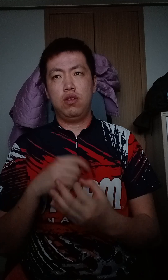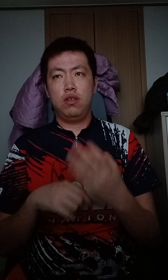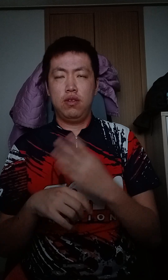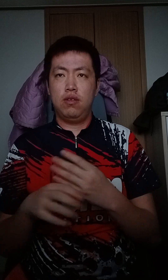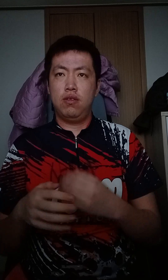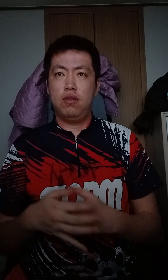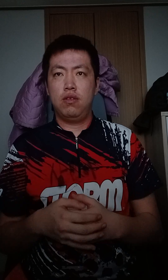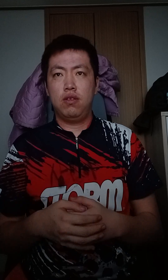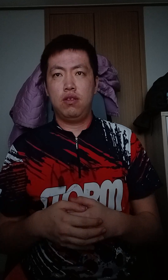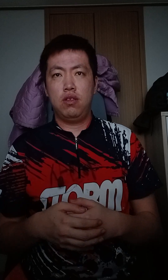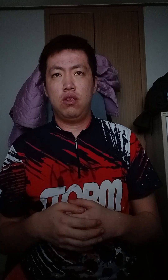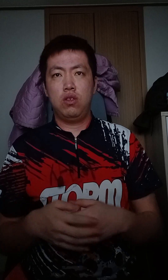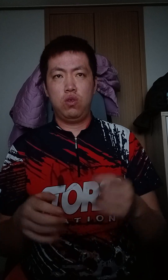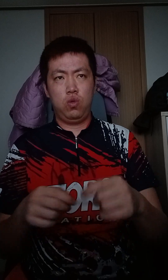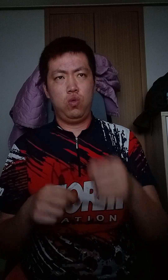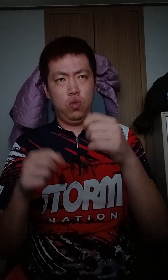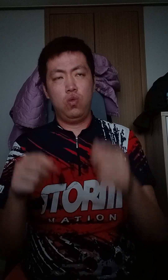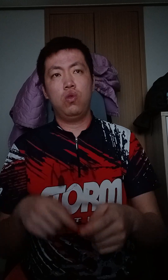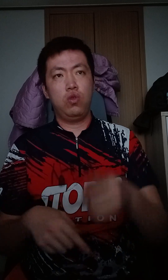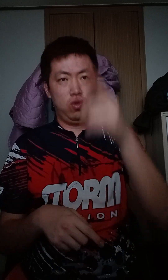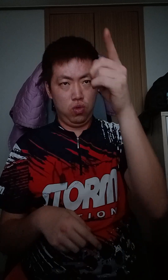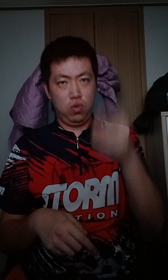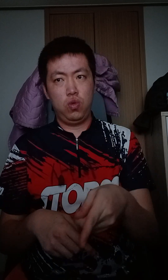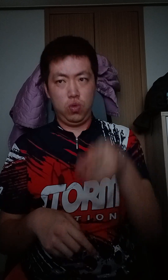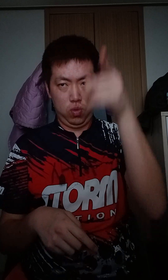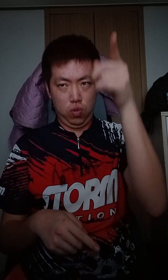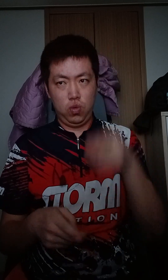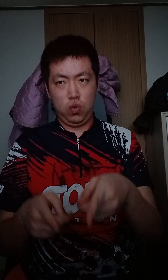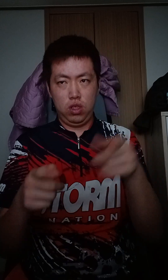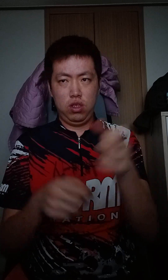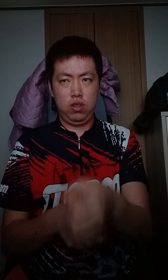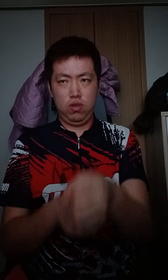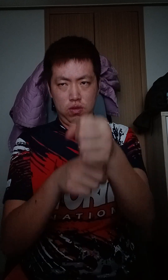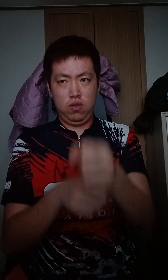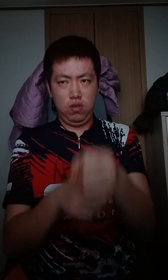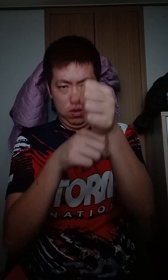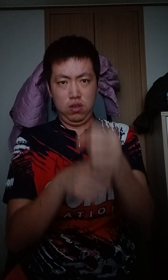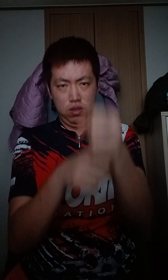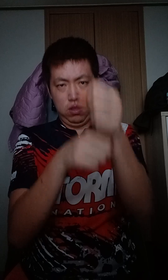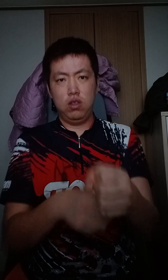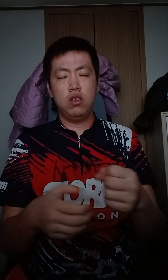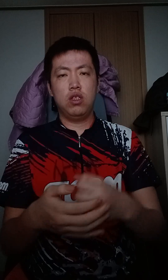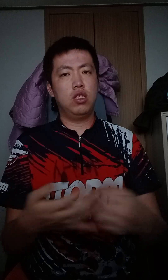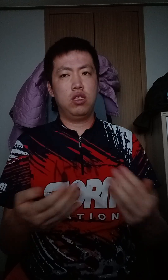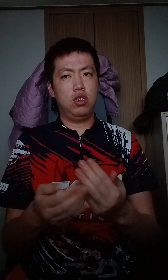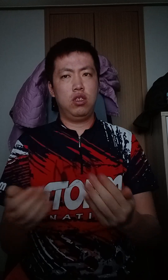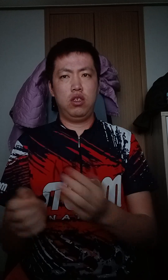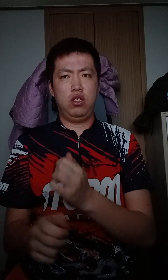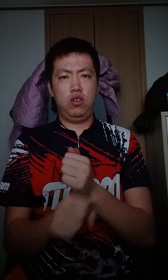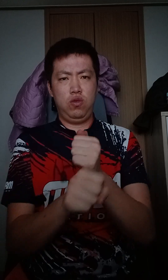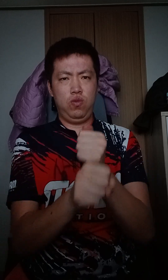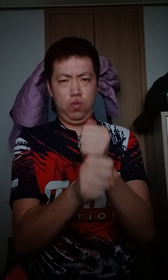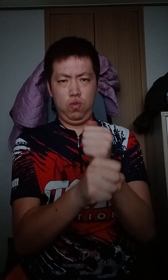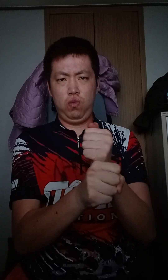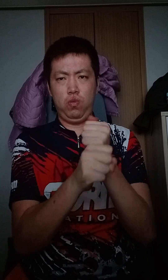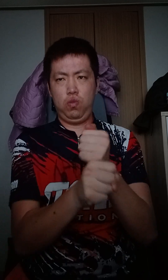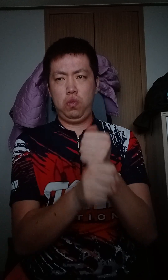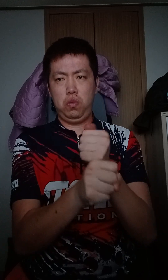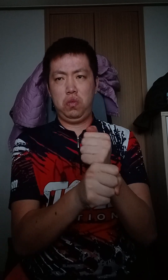못합니다. 손잡이 또한 위아래로 움직이는 회전식 손잡이가 필요한데 이곳은 움직이지 않는 고정식 손잡이가